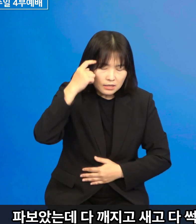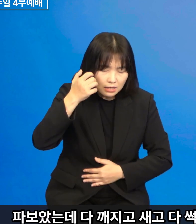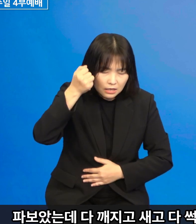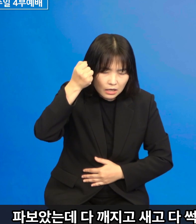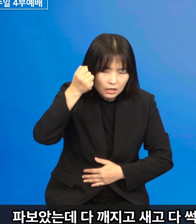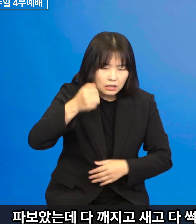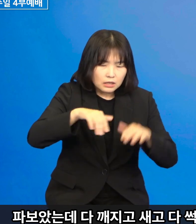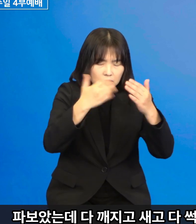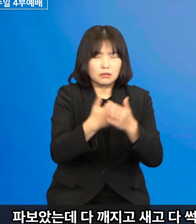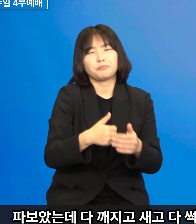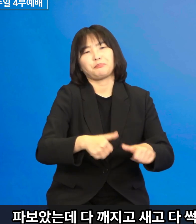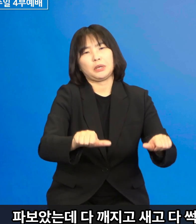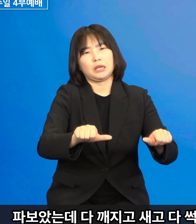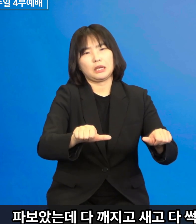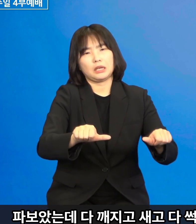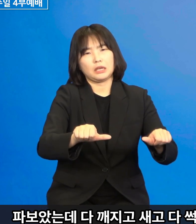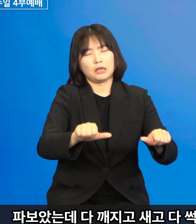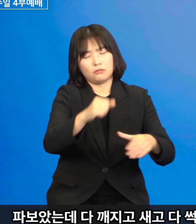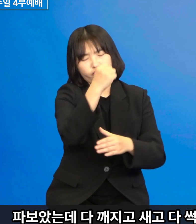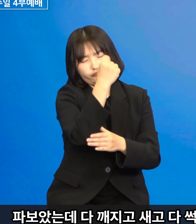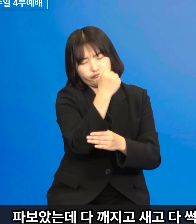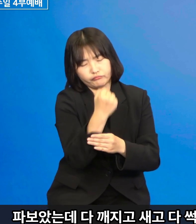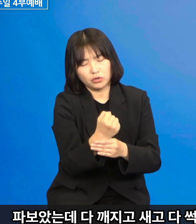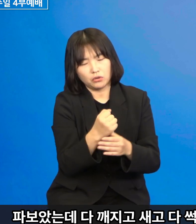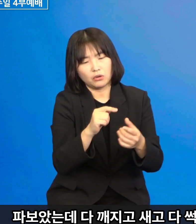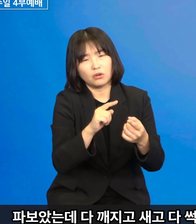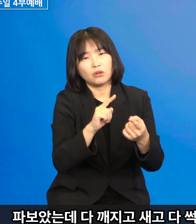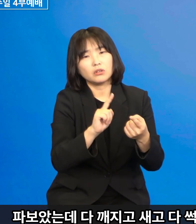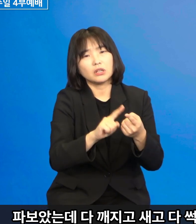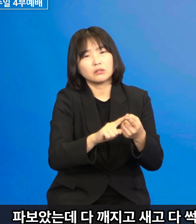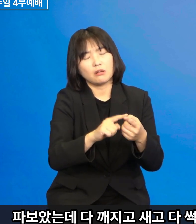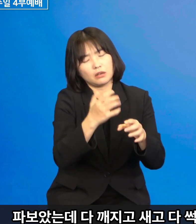새고 다 썩어 없어지는 것들을 의지하고 있었어요.